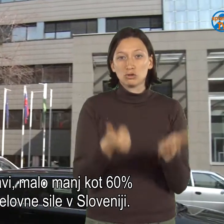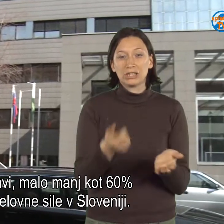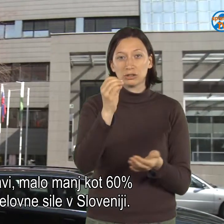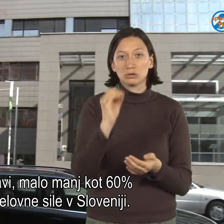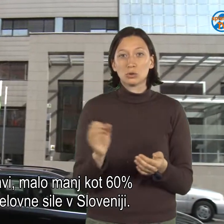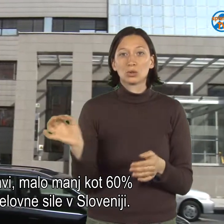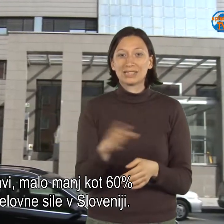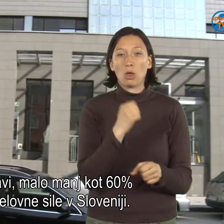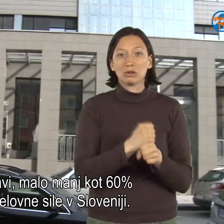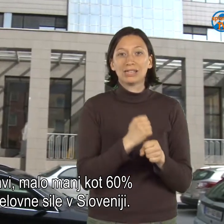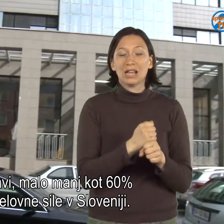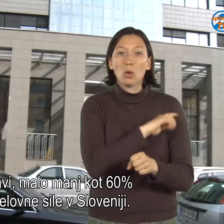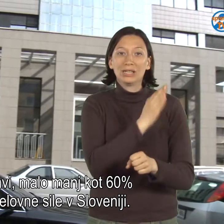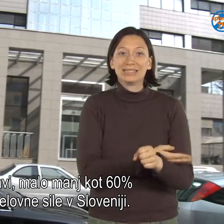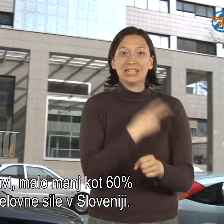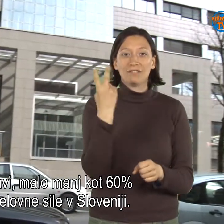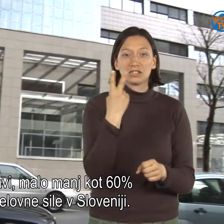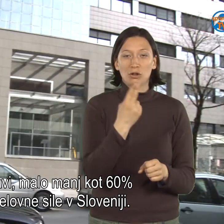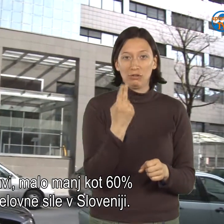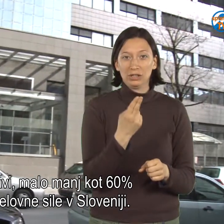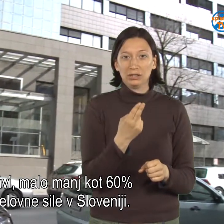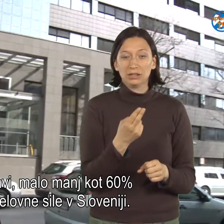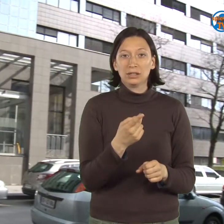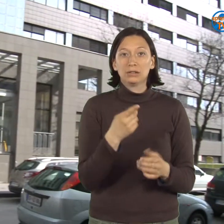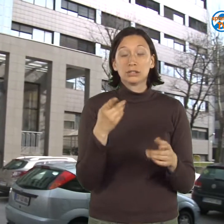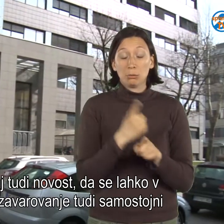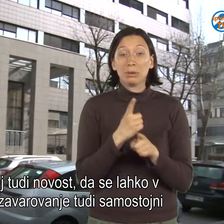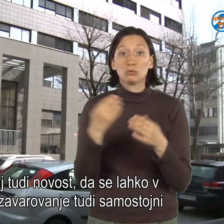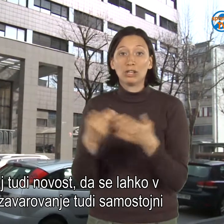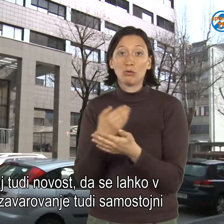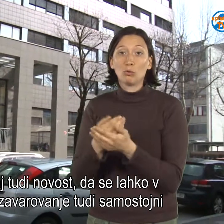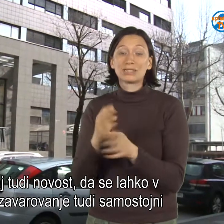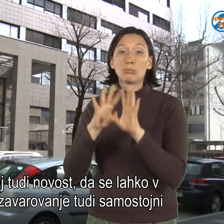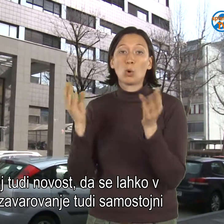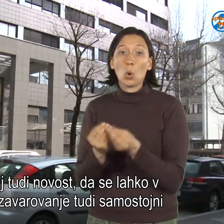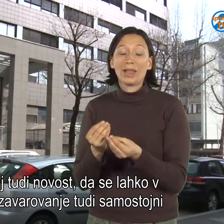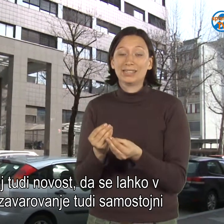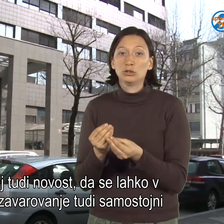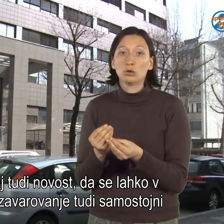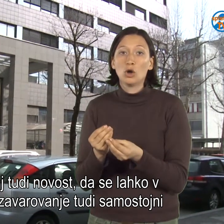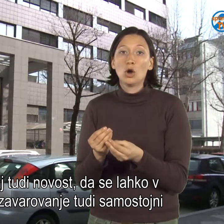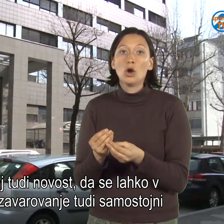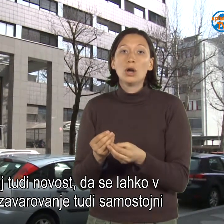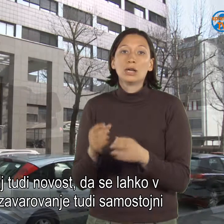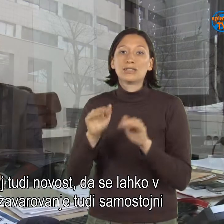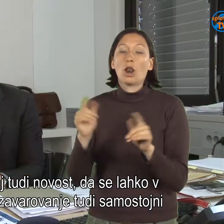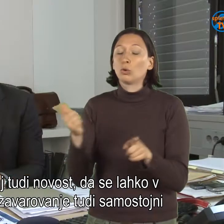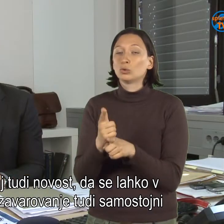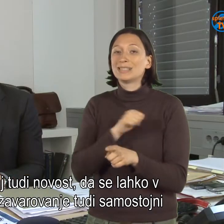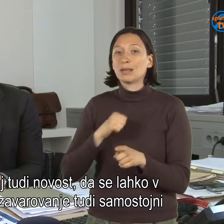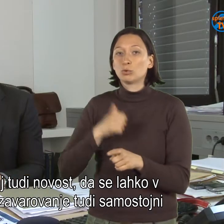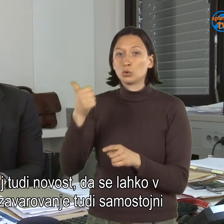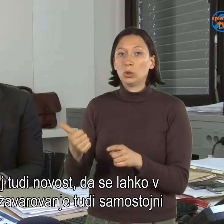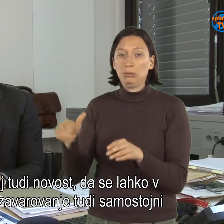60% celotne delovne sile v Sloveniji je sedaj tudi novost, da se v kolektivno zavarovanje lahko tudi samostojni podjetniki vključujejo. Če